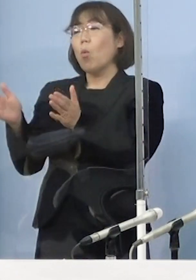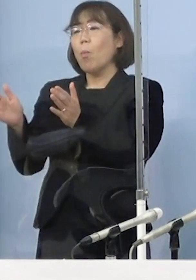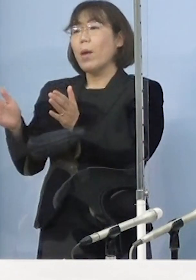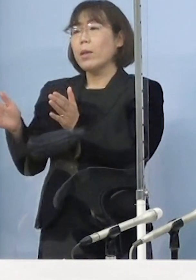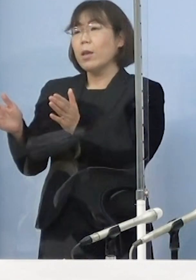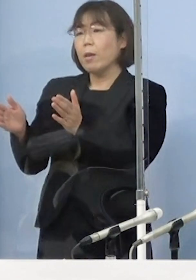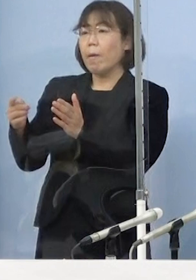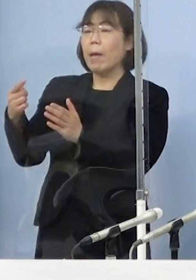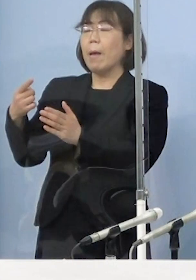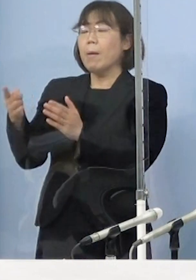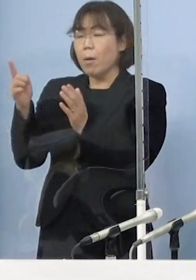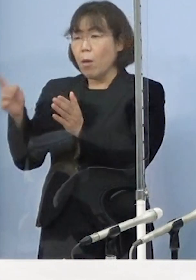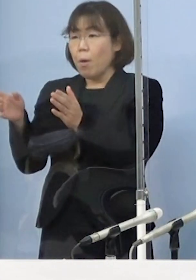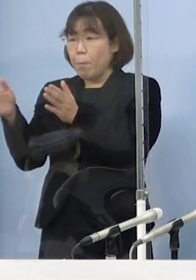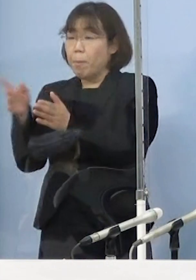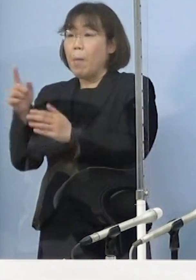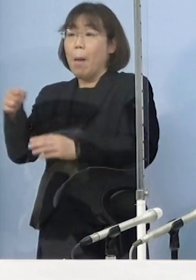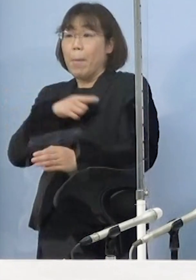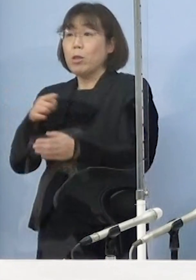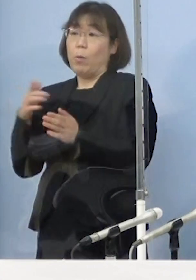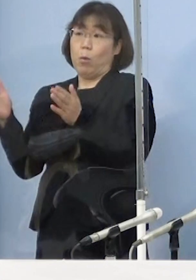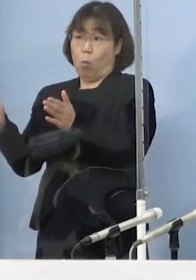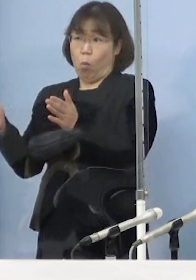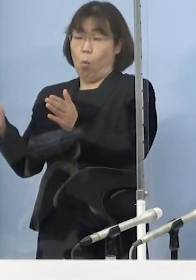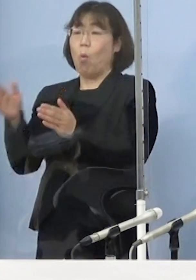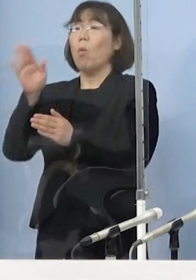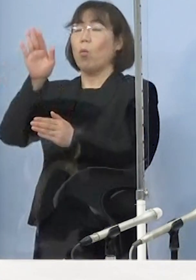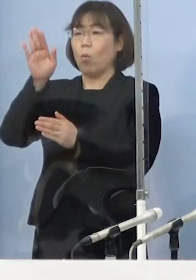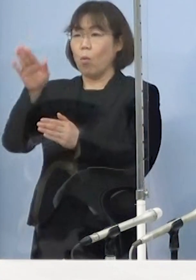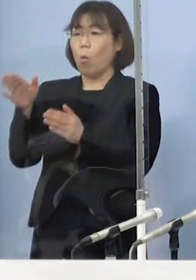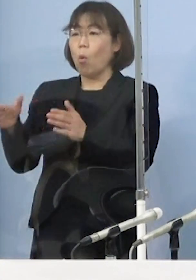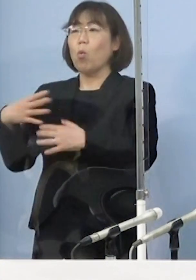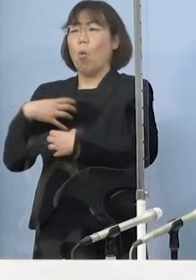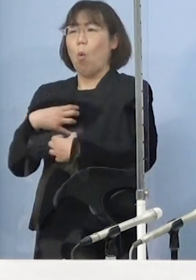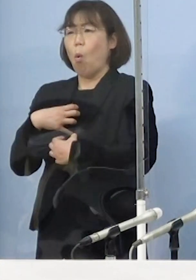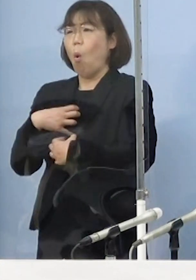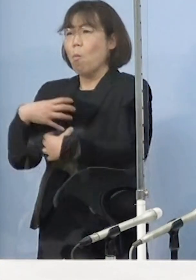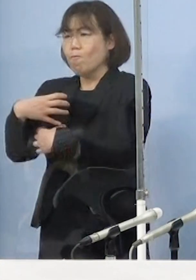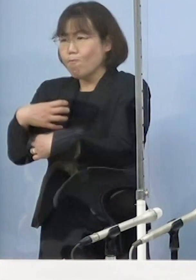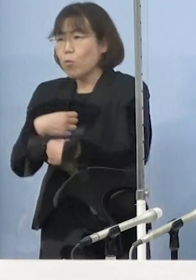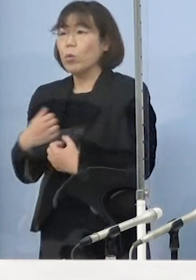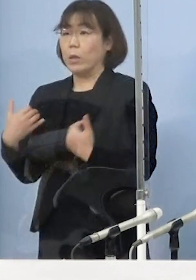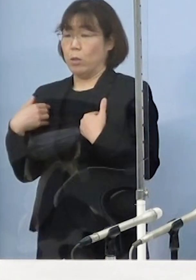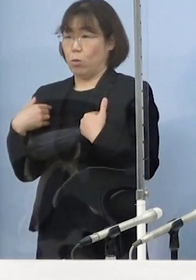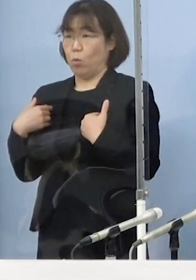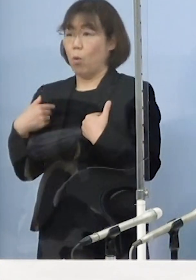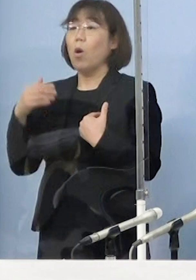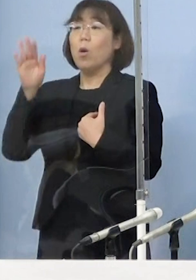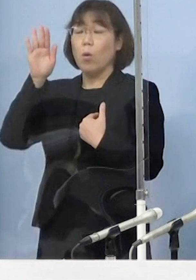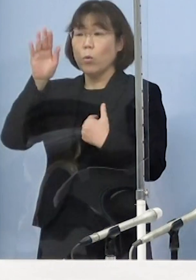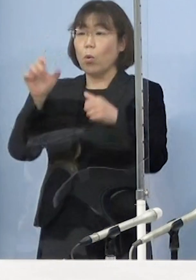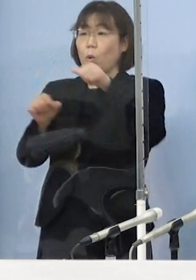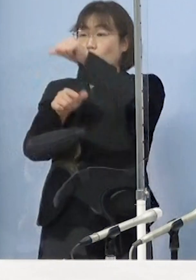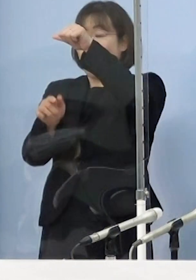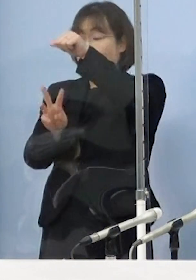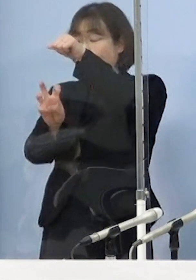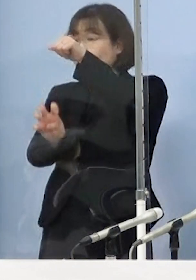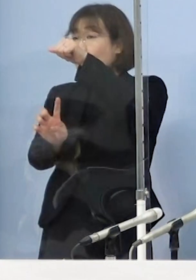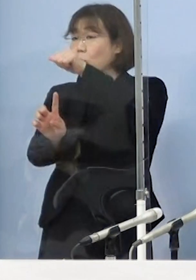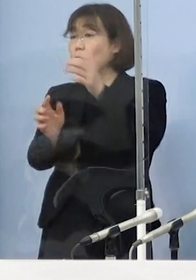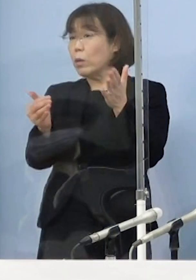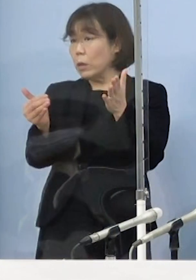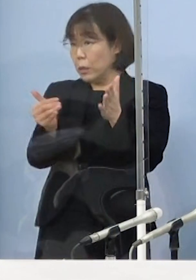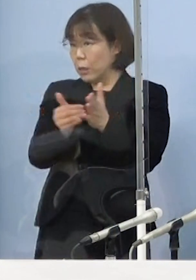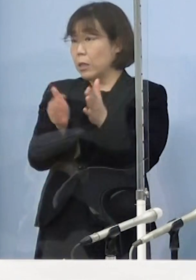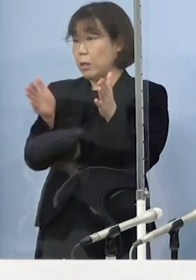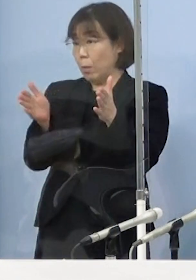勢、そして次に緊急事態宣言、まず5月の31日まで沖縄以外はね、ここまでも